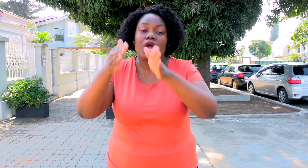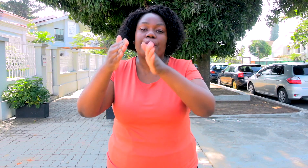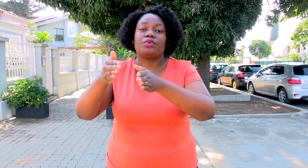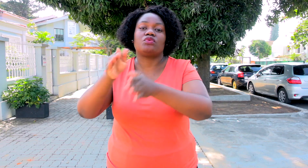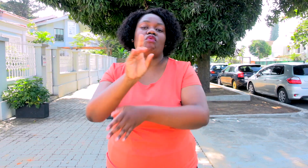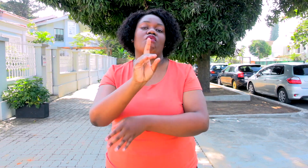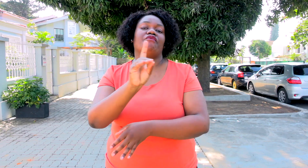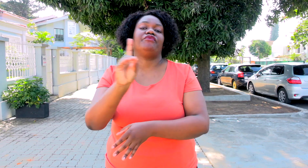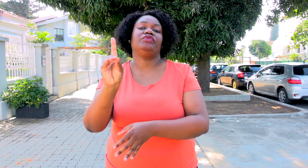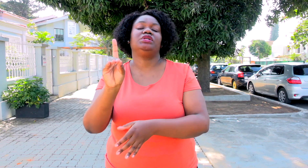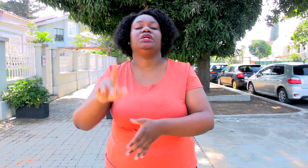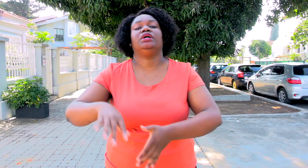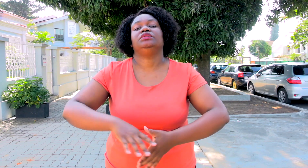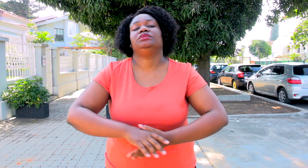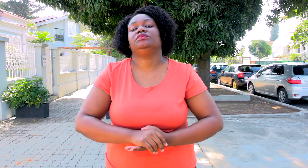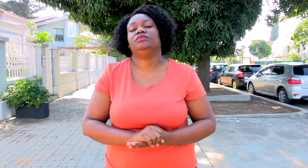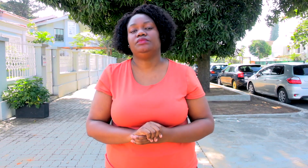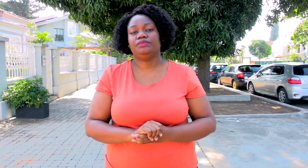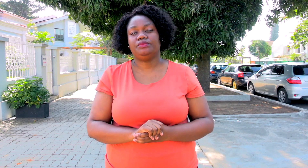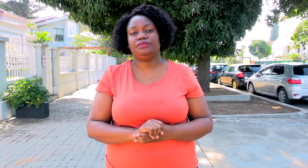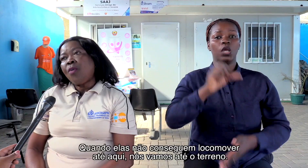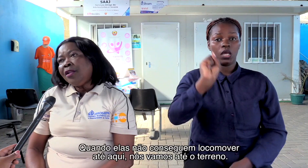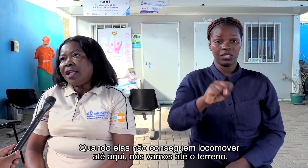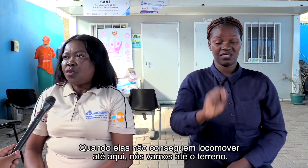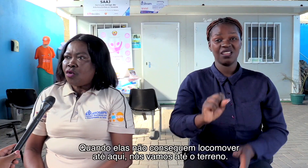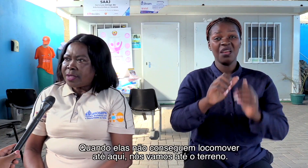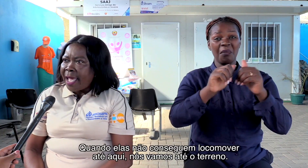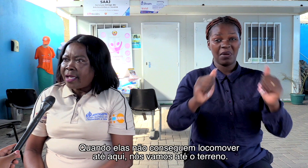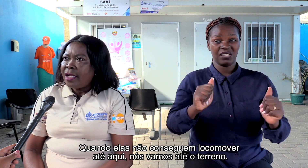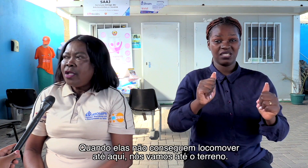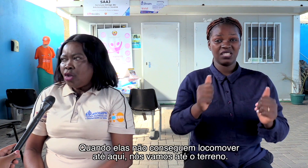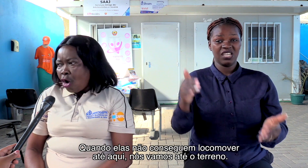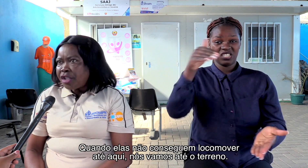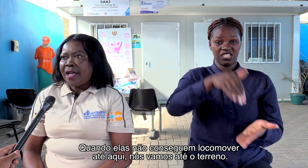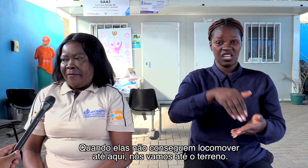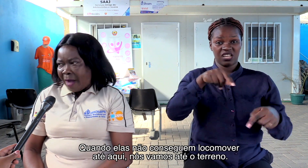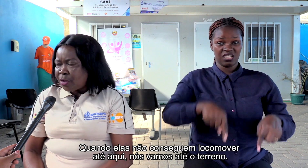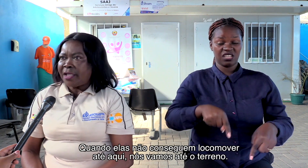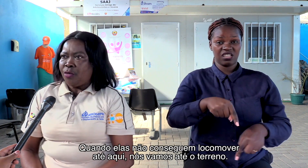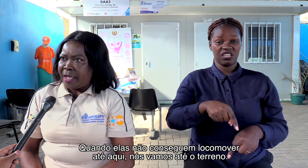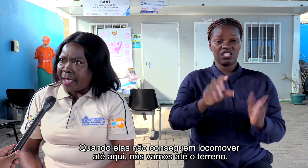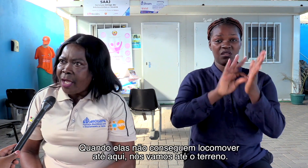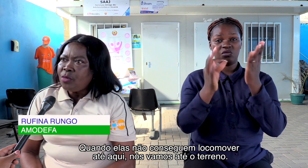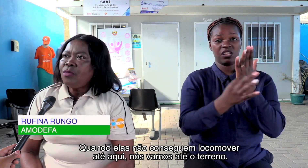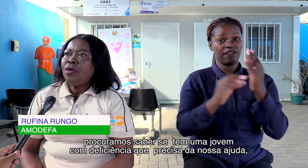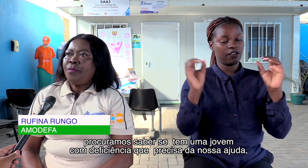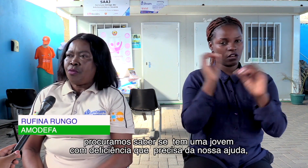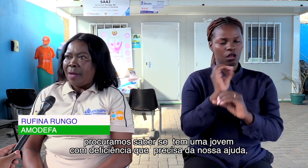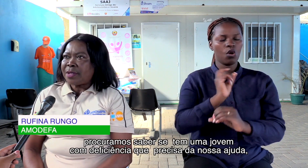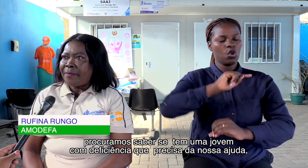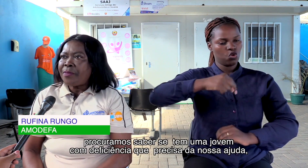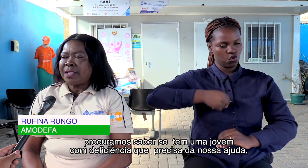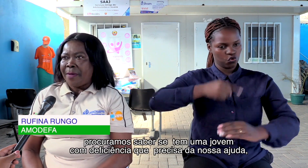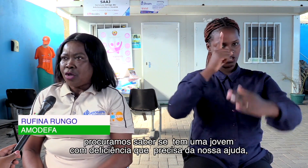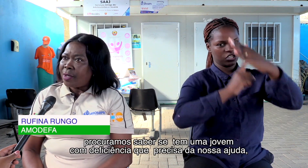contracepção cheguem a pessoas com deficiência de forma acessível. Quando elas não conseguem, nós vamos até o terreno,